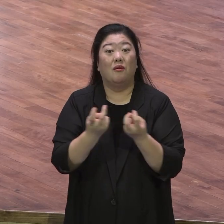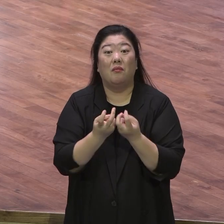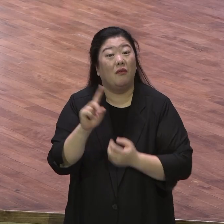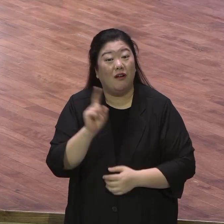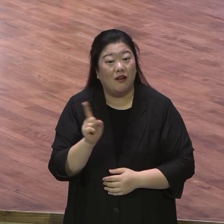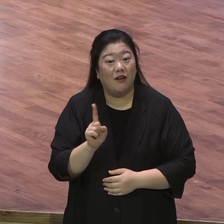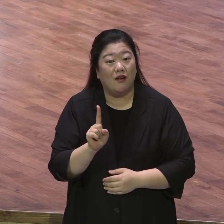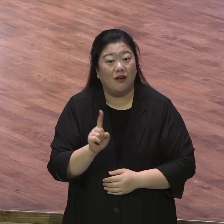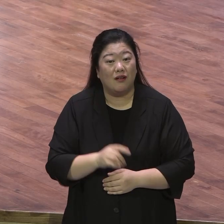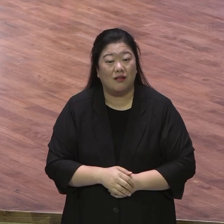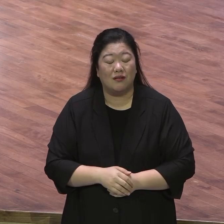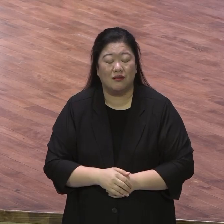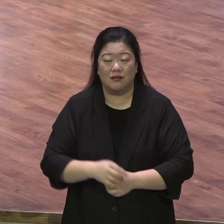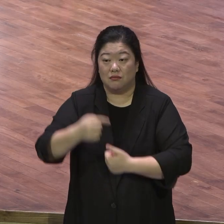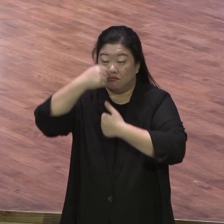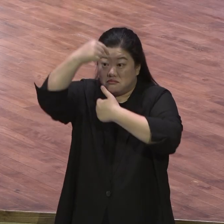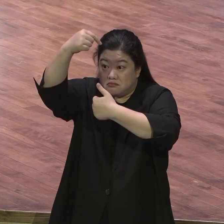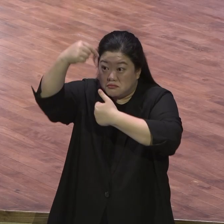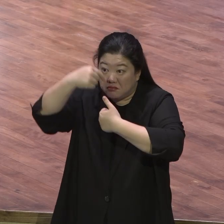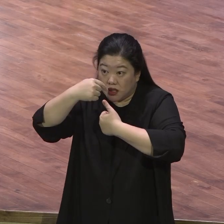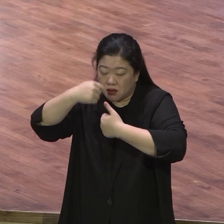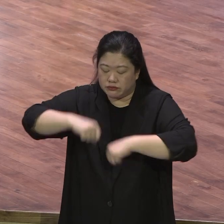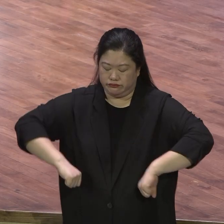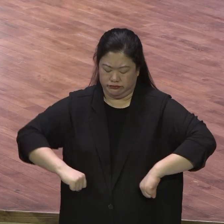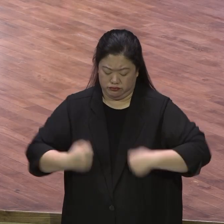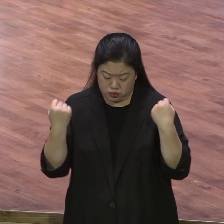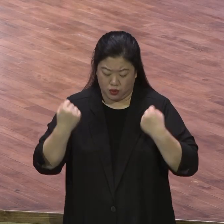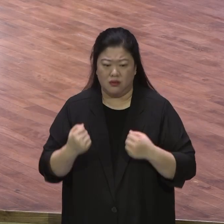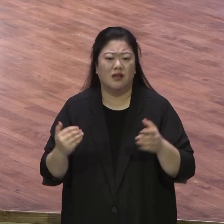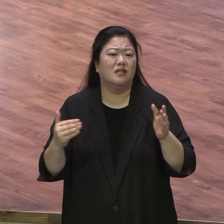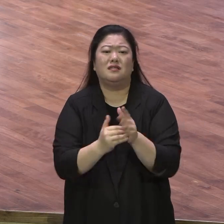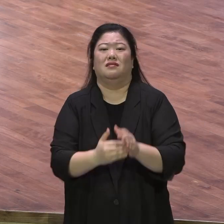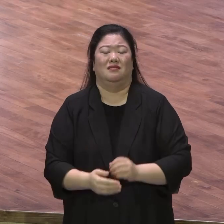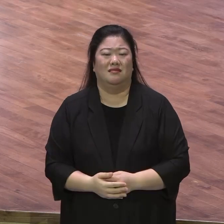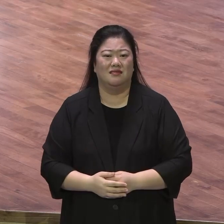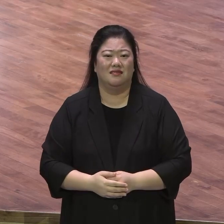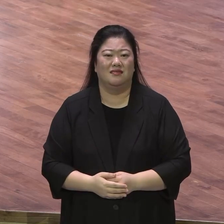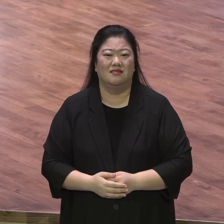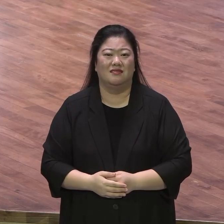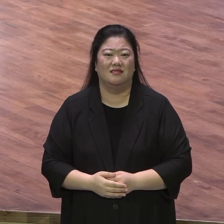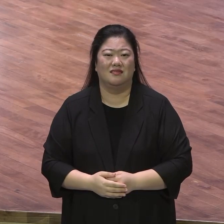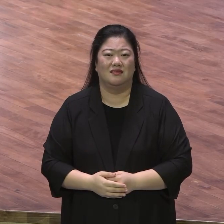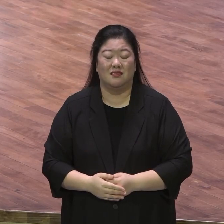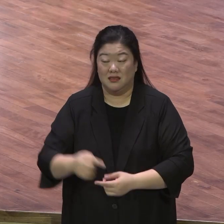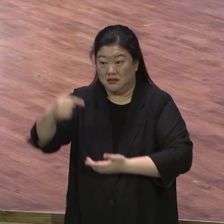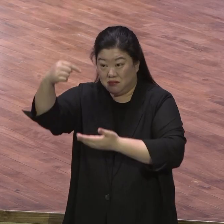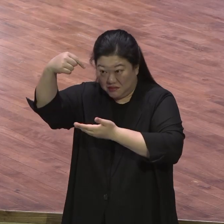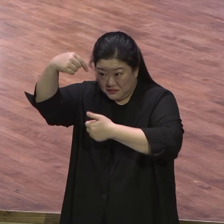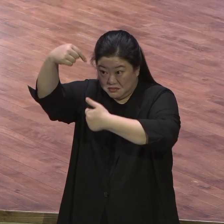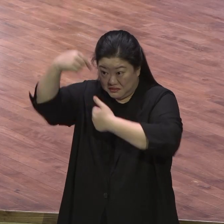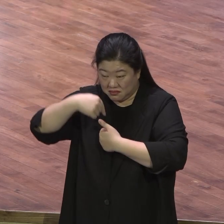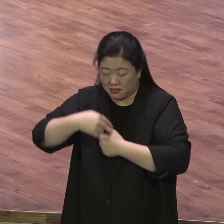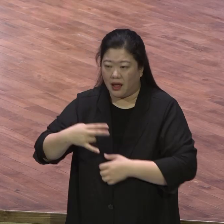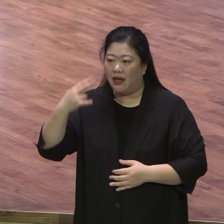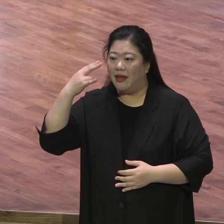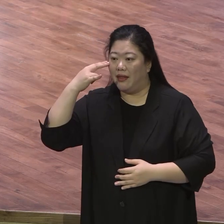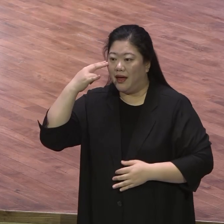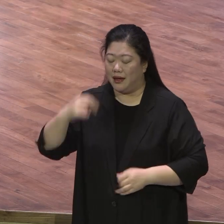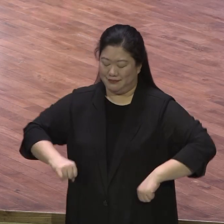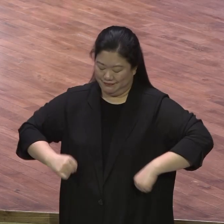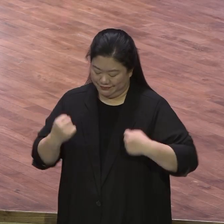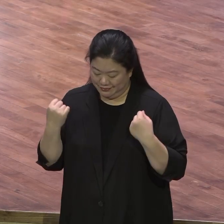말씀에 순중하면 되는 거예요 그냥 말씀을 더 하고 뺄 것도 없어요 순중하고 말씀에 순중하고 살아가면